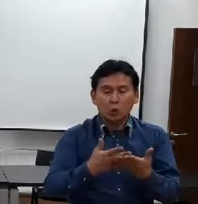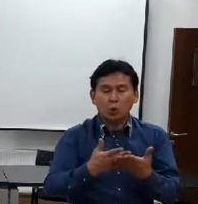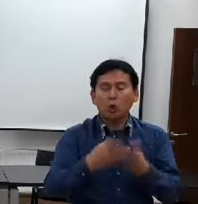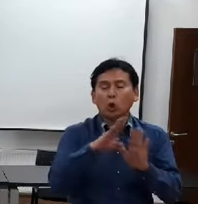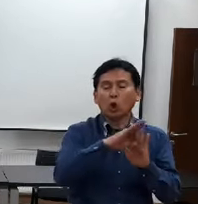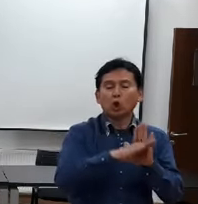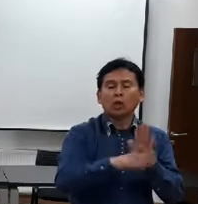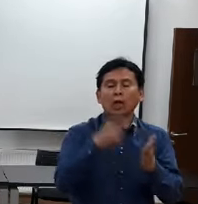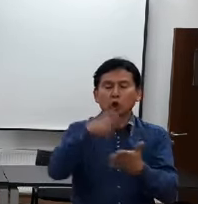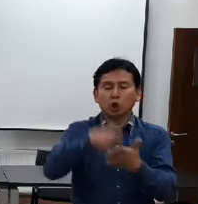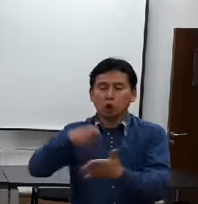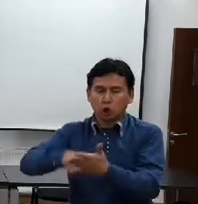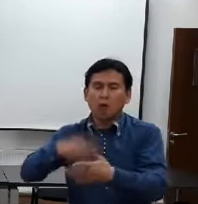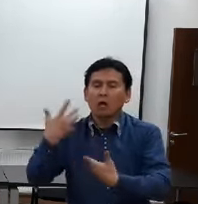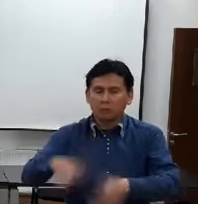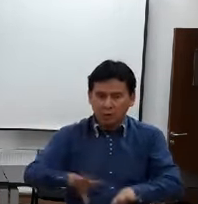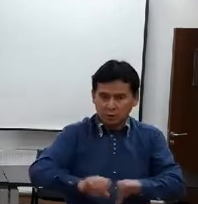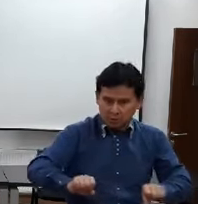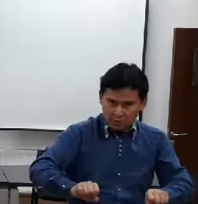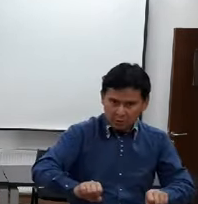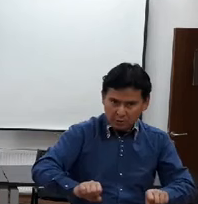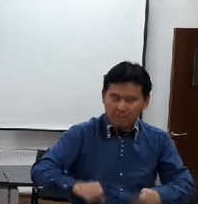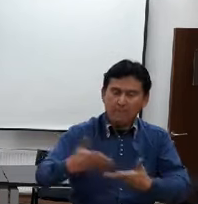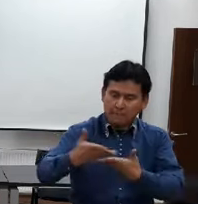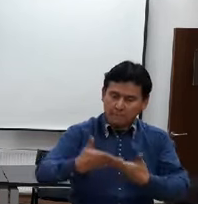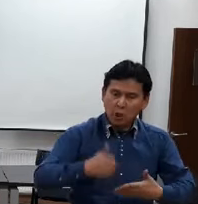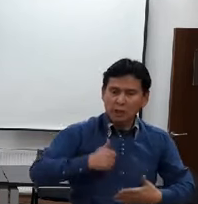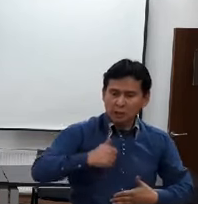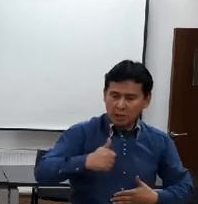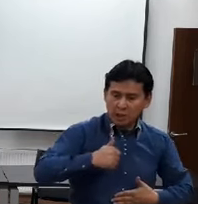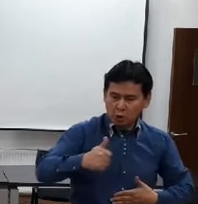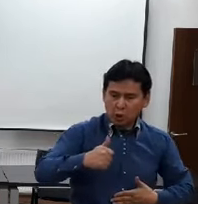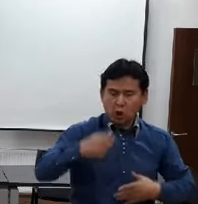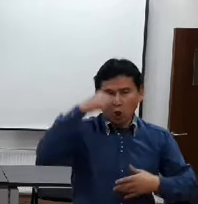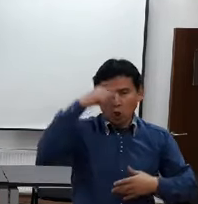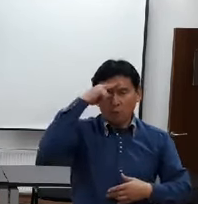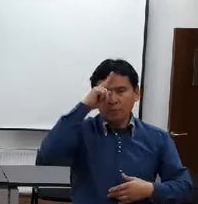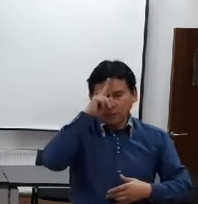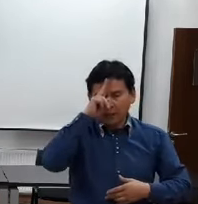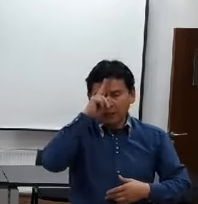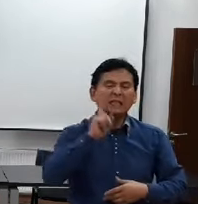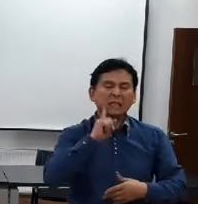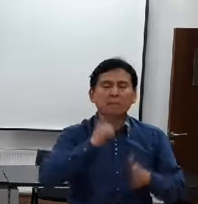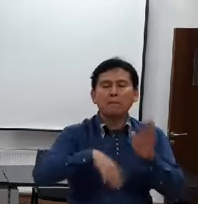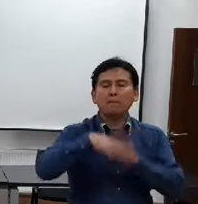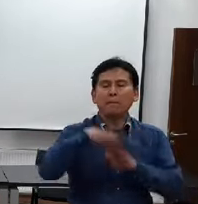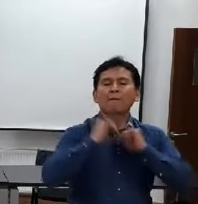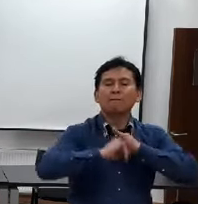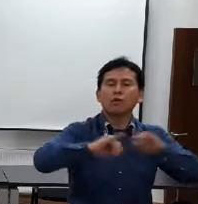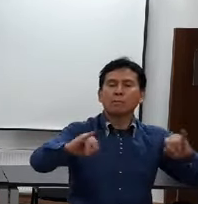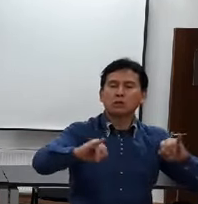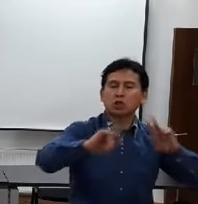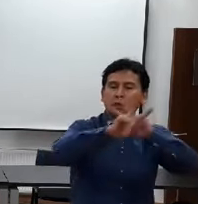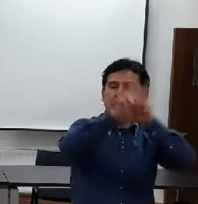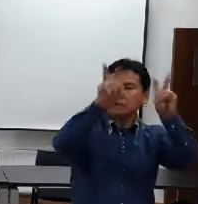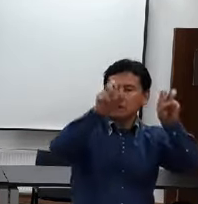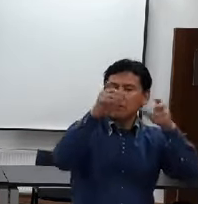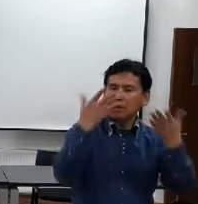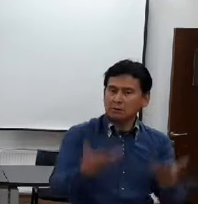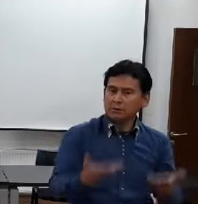contratos que tenemos dispuestos para esto invito también al director del hospital regional Coyequi que tiene mayor información respecto